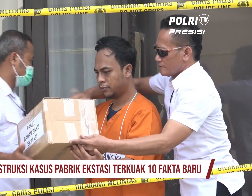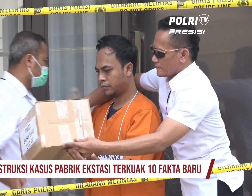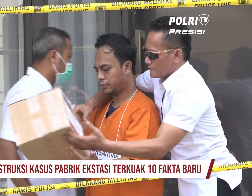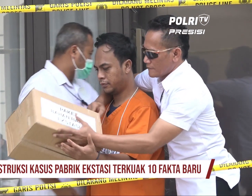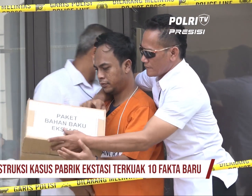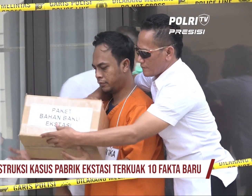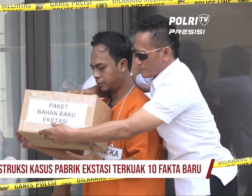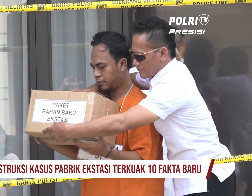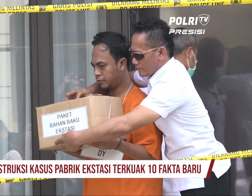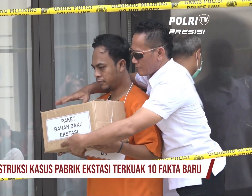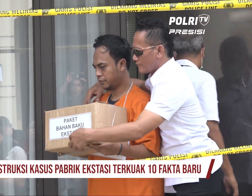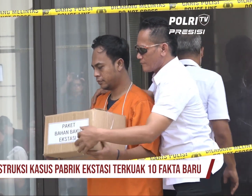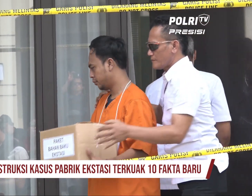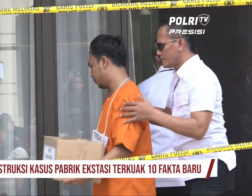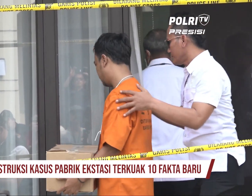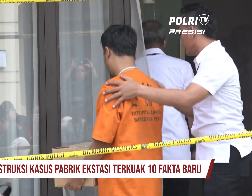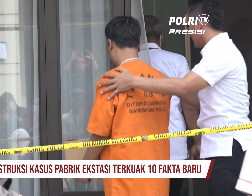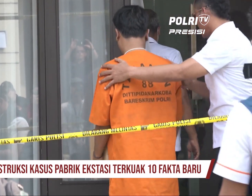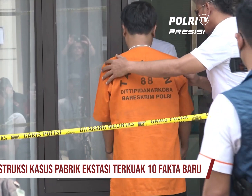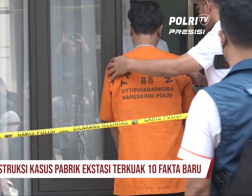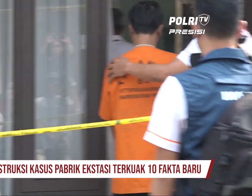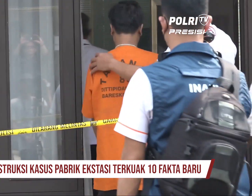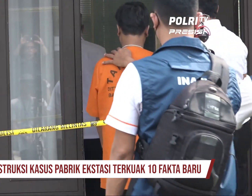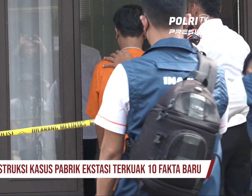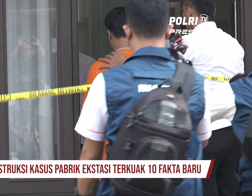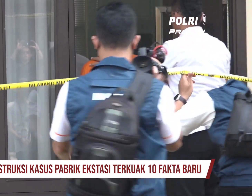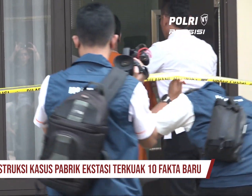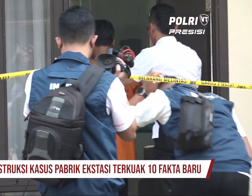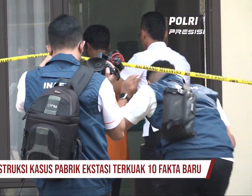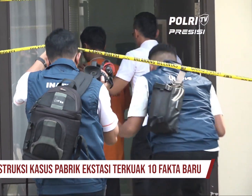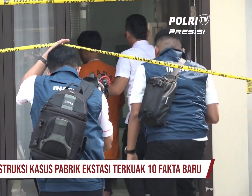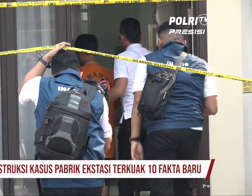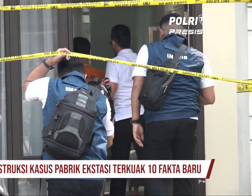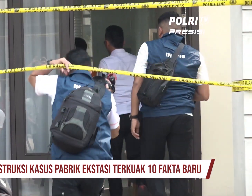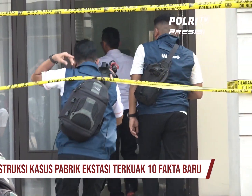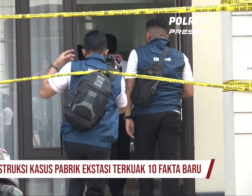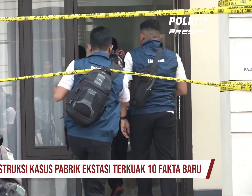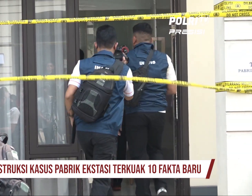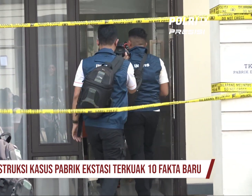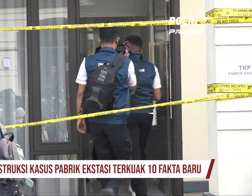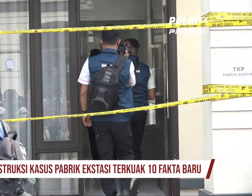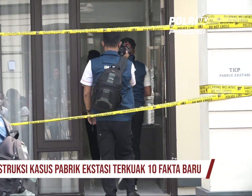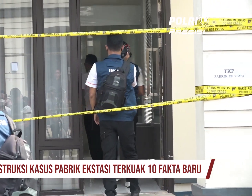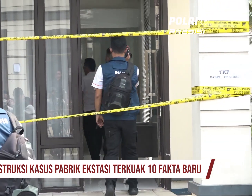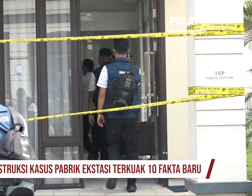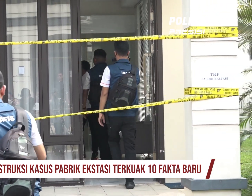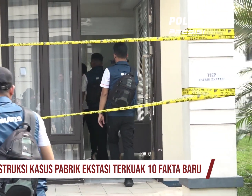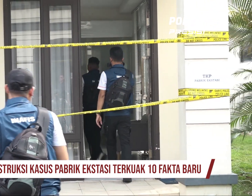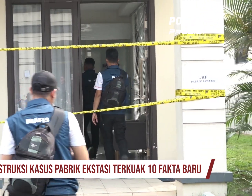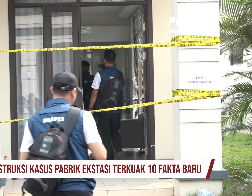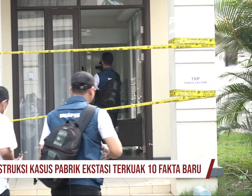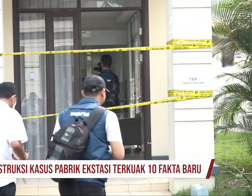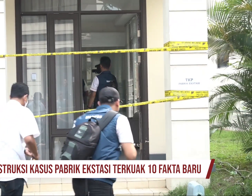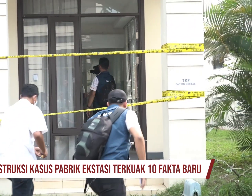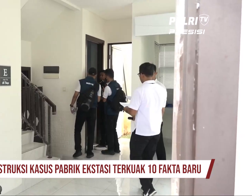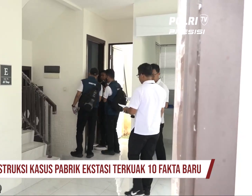itu dari bahan baku, bahan pendukung pembuatan ekstasi, mesin cetak,